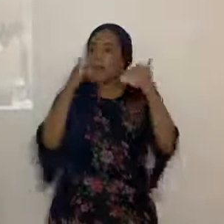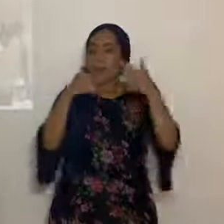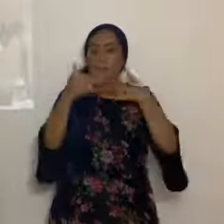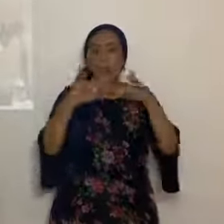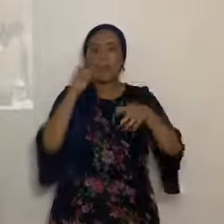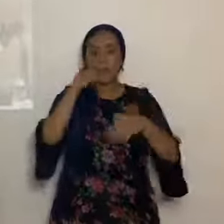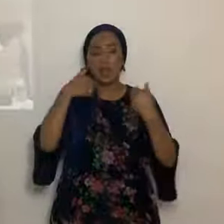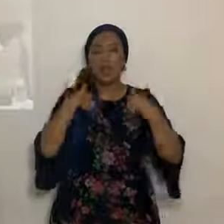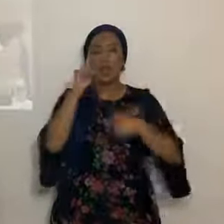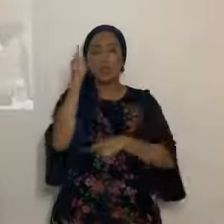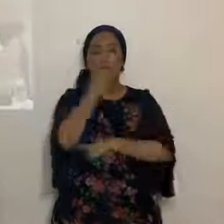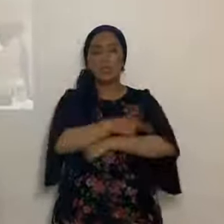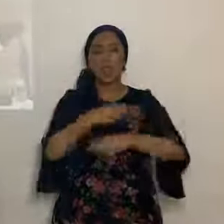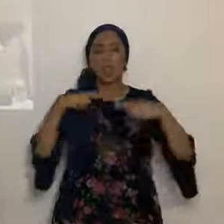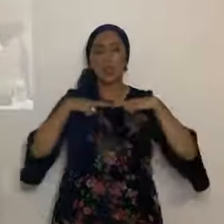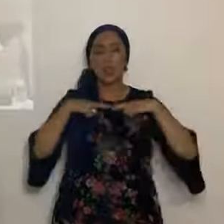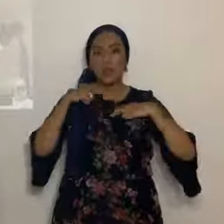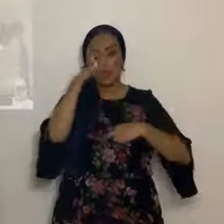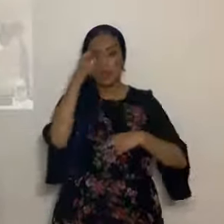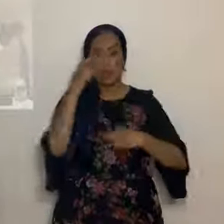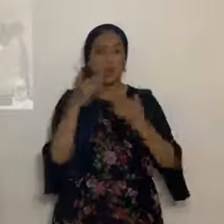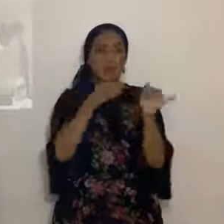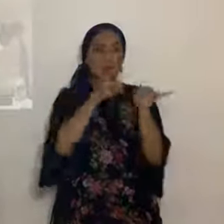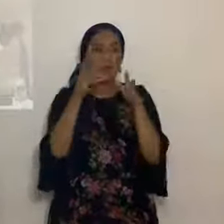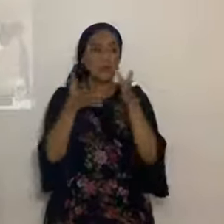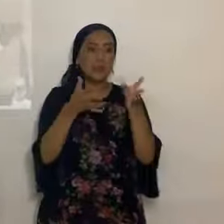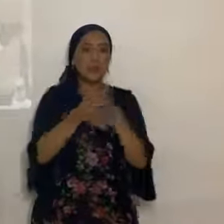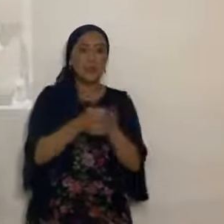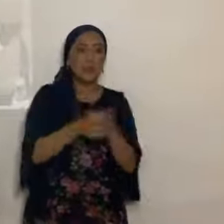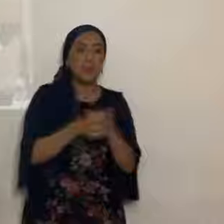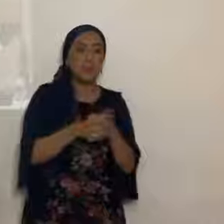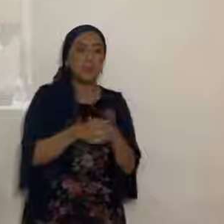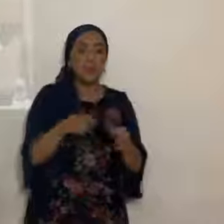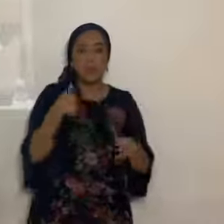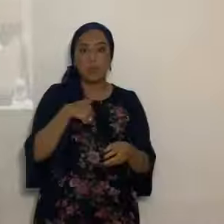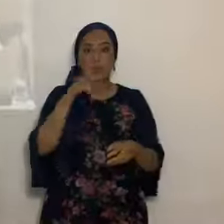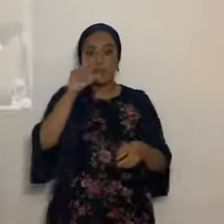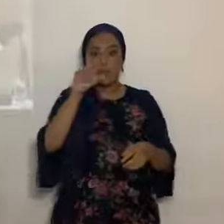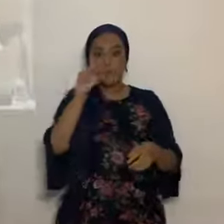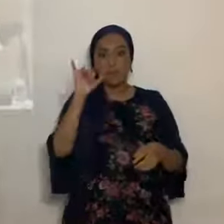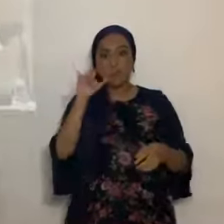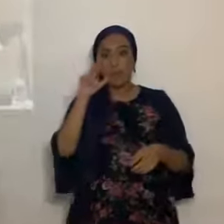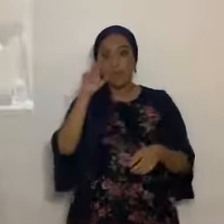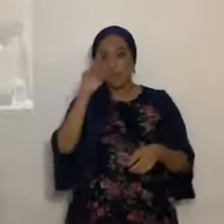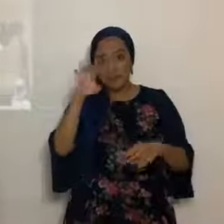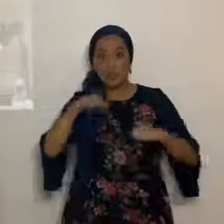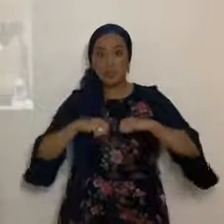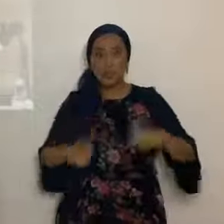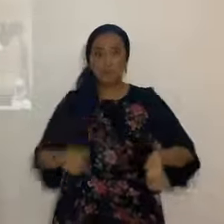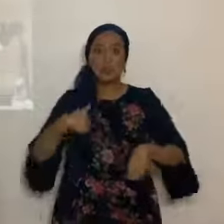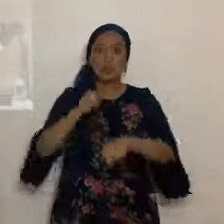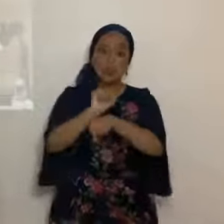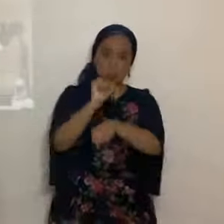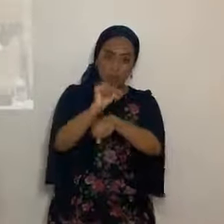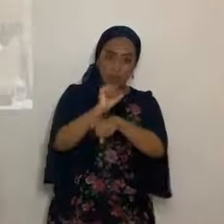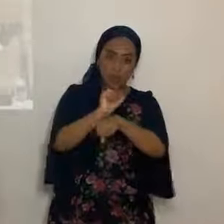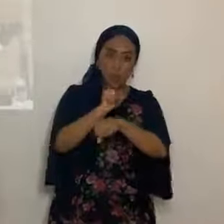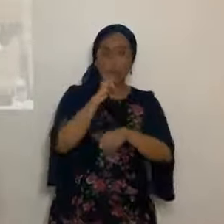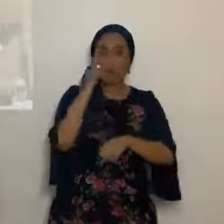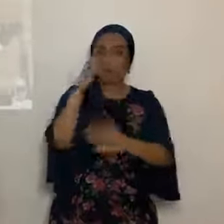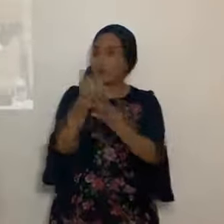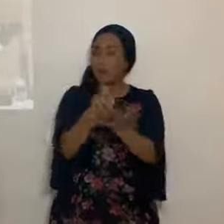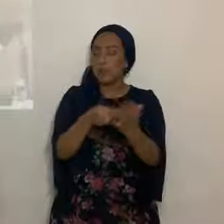tenemos que tener un día de descanso, porque nosotros es como si somos levitas, ¿sí? Y los levitas trabajamos no para